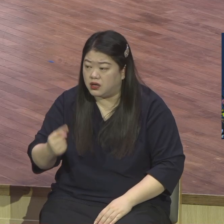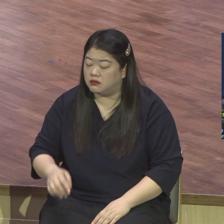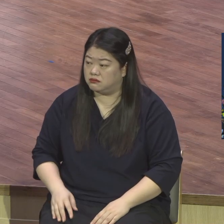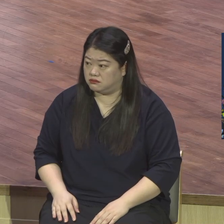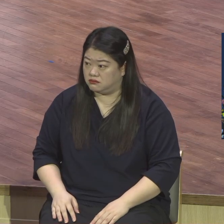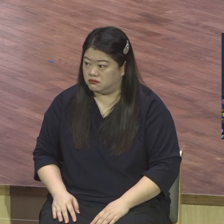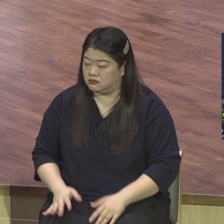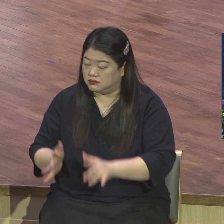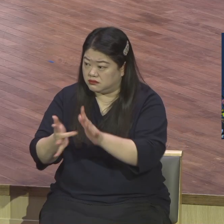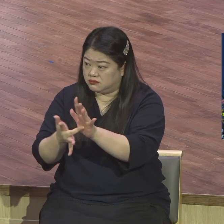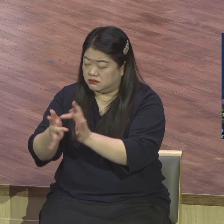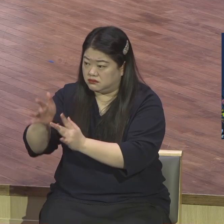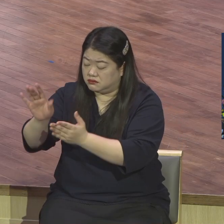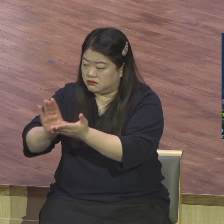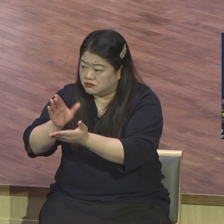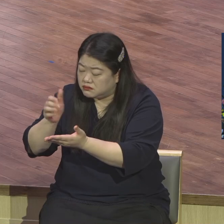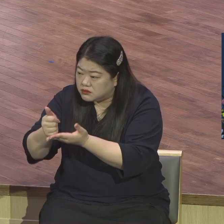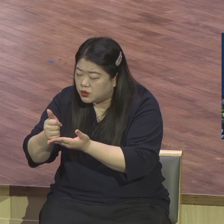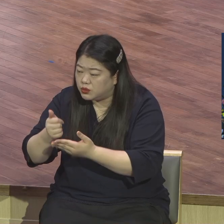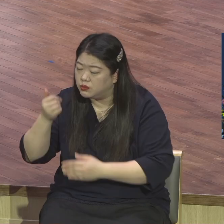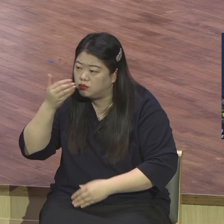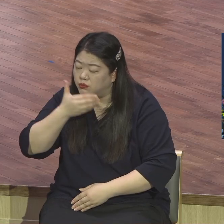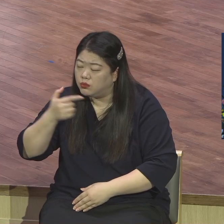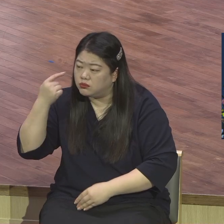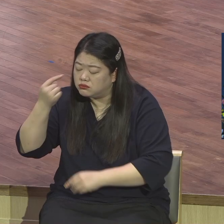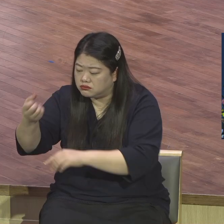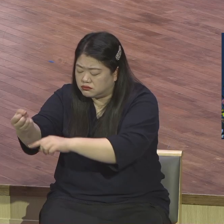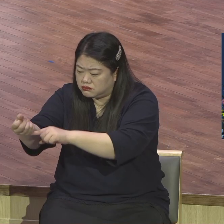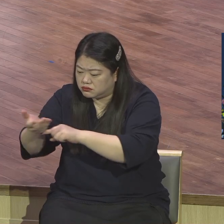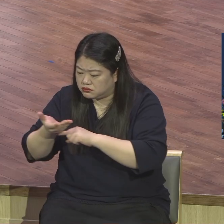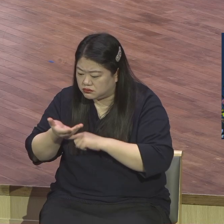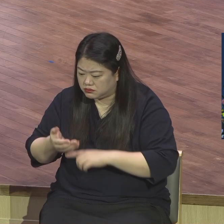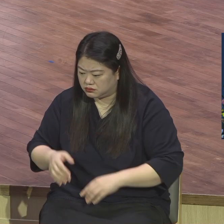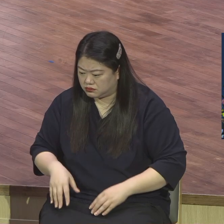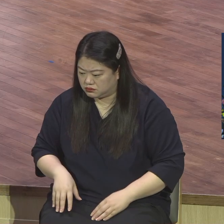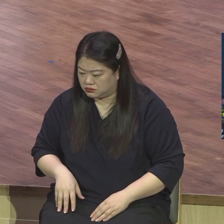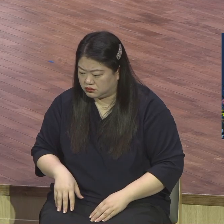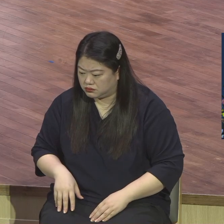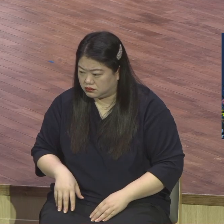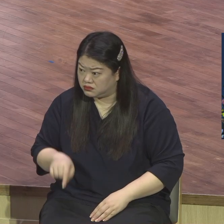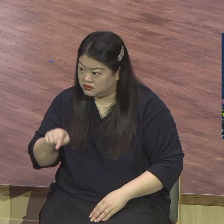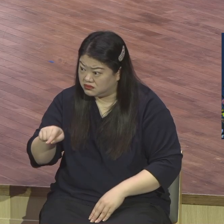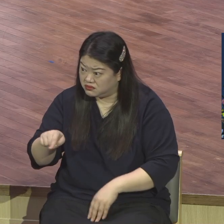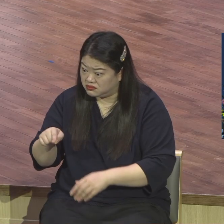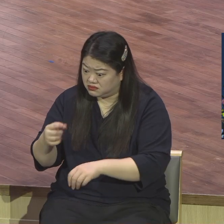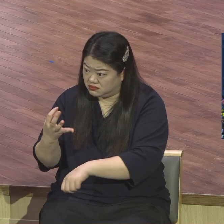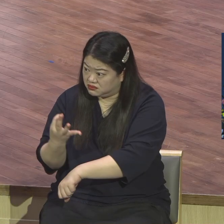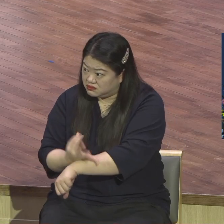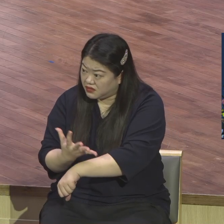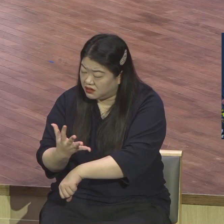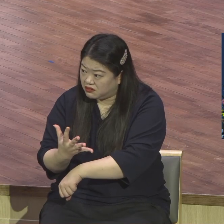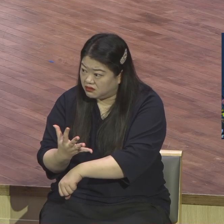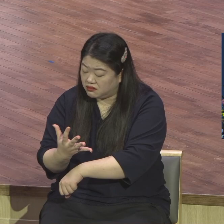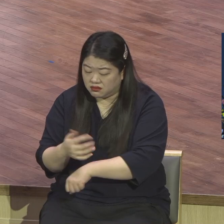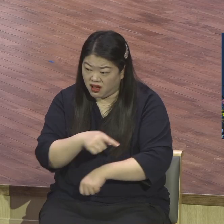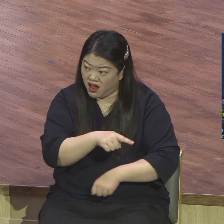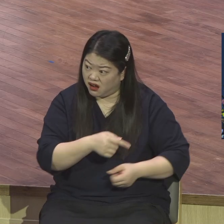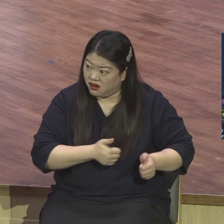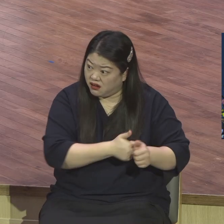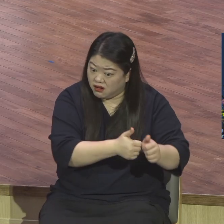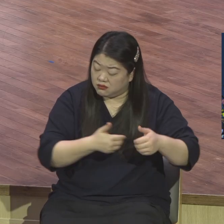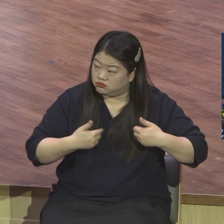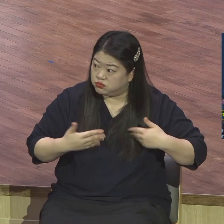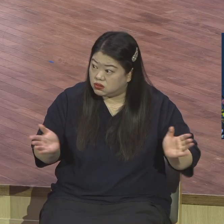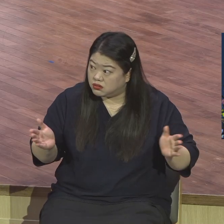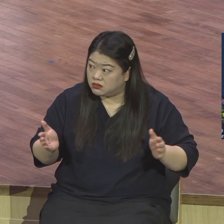지금까지 자신들이 얽매여 살아왔던 율법이 아닌 참 자유를 주는 복음을